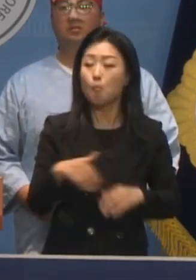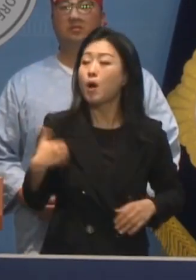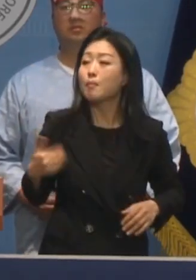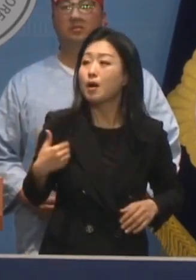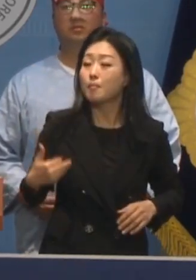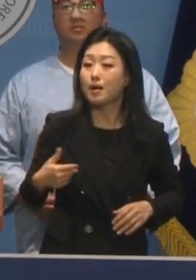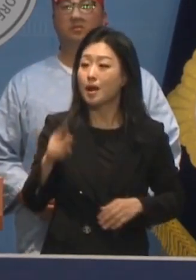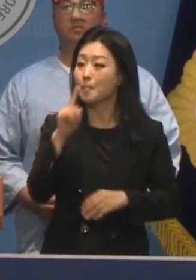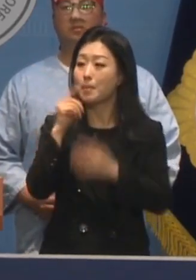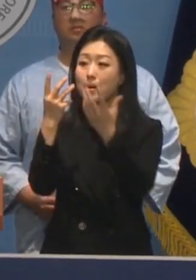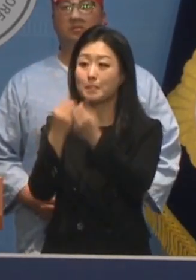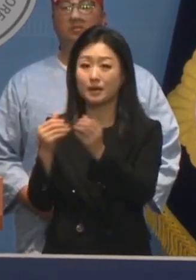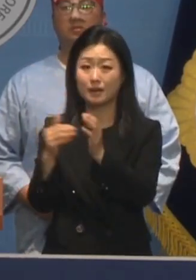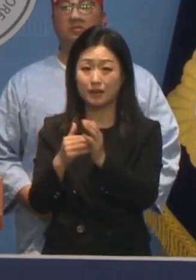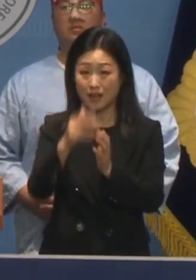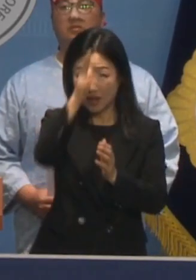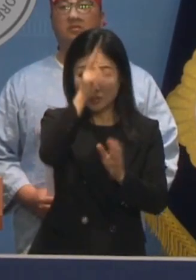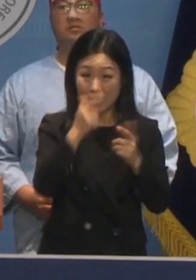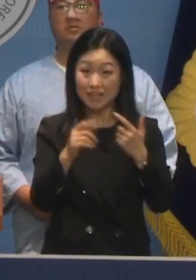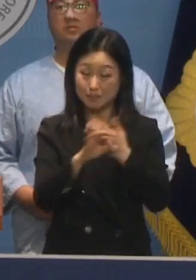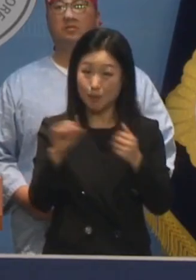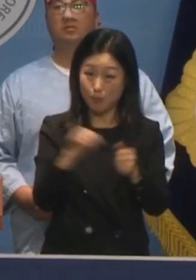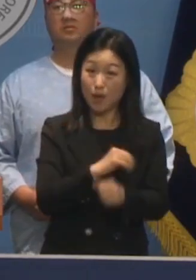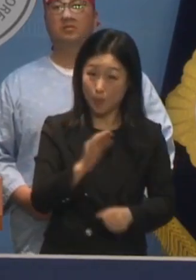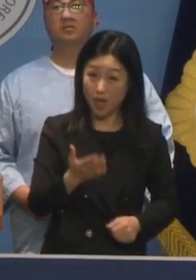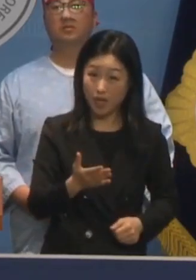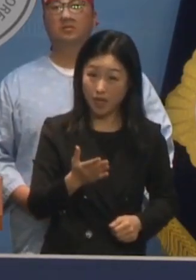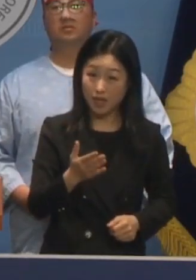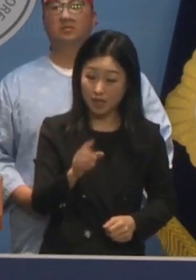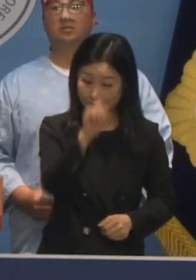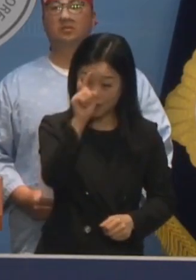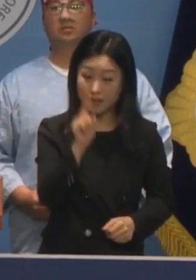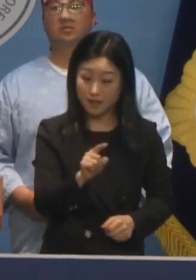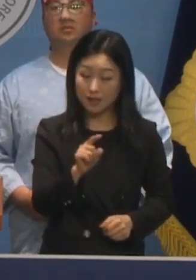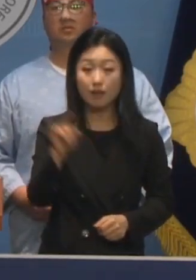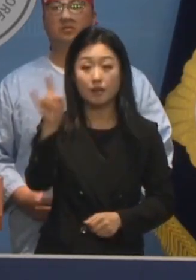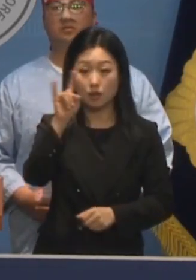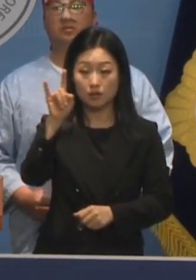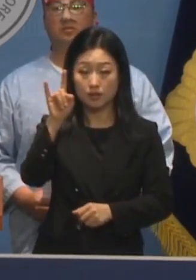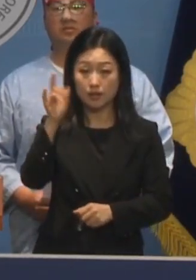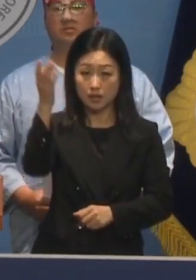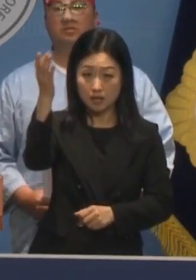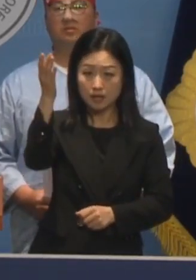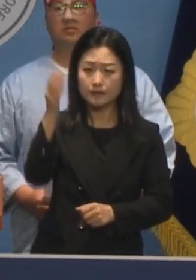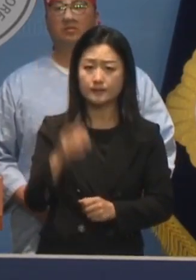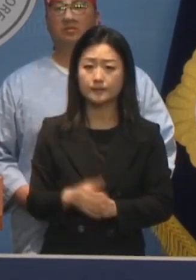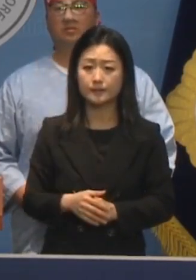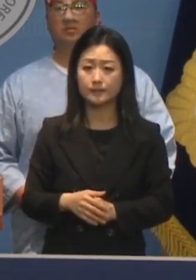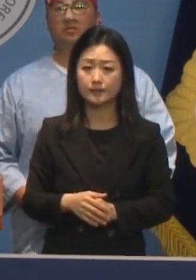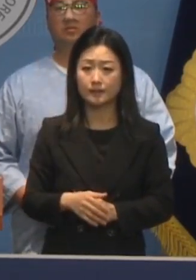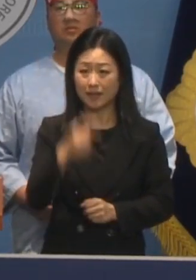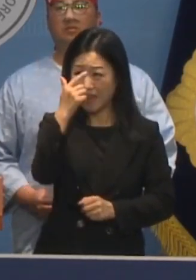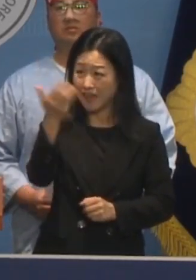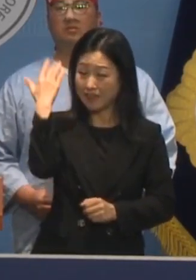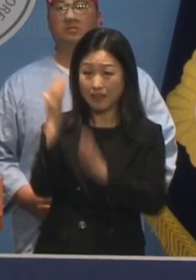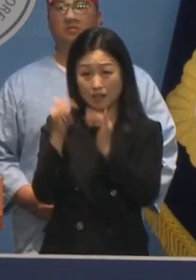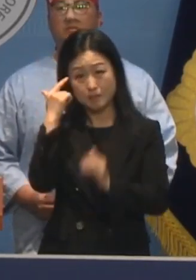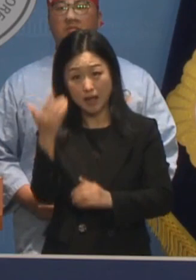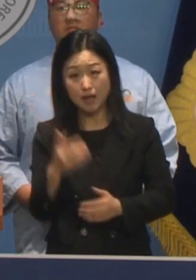합니다. 경찰이 아니면 폭행해도 된다는 말입니까? 현대중공업 임원들은 아직 조선시대에 살고